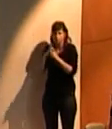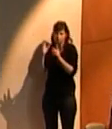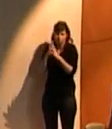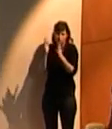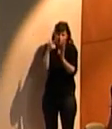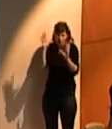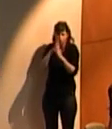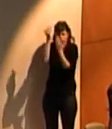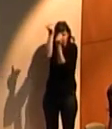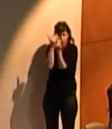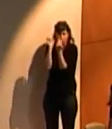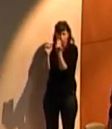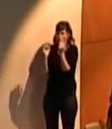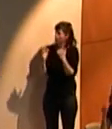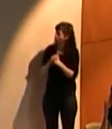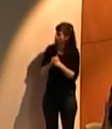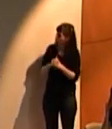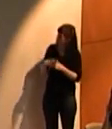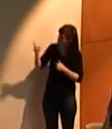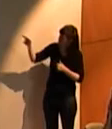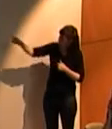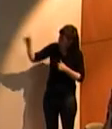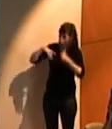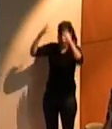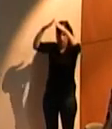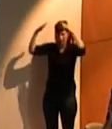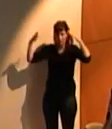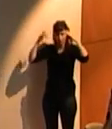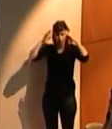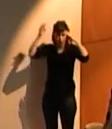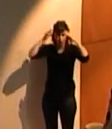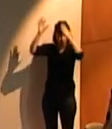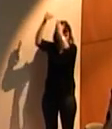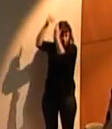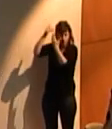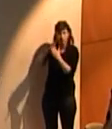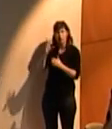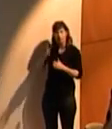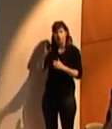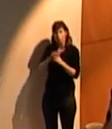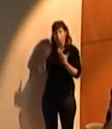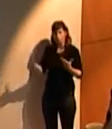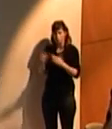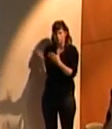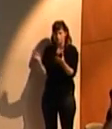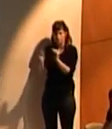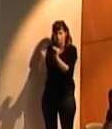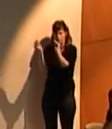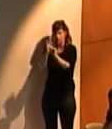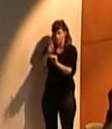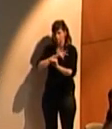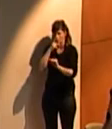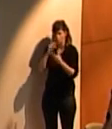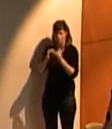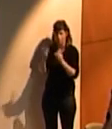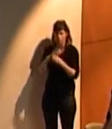rapide pour vous montrer. Une cabane acoustique, donc c'est un des points faibles de notre maquette aujourd'hui. C'est